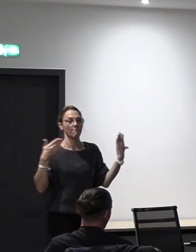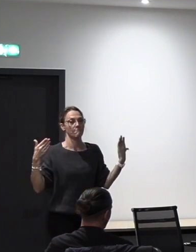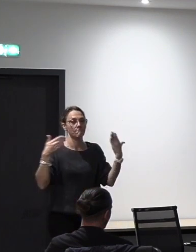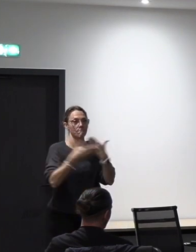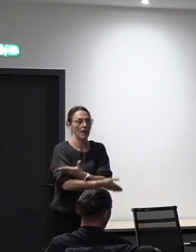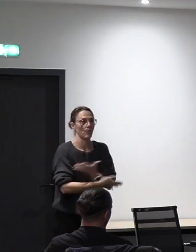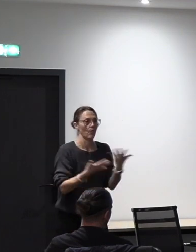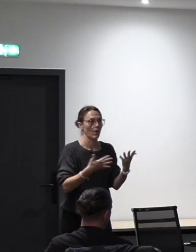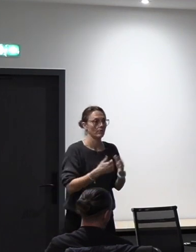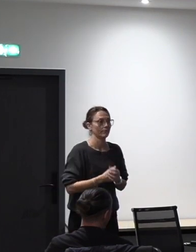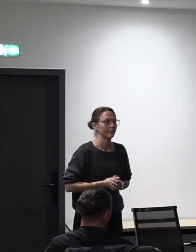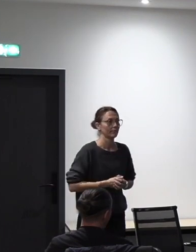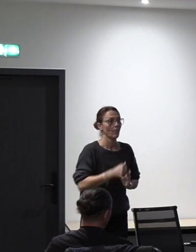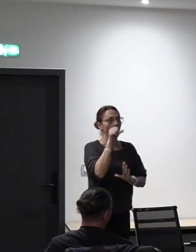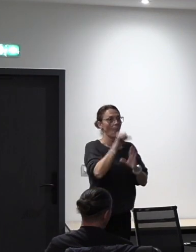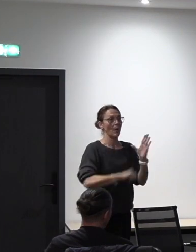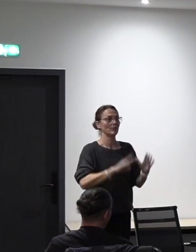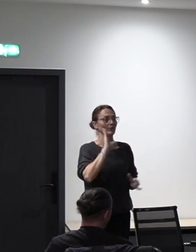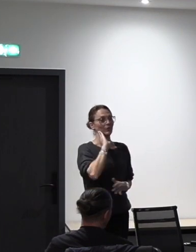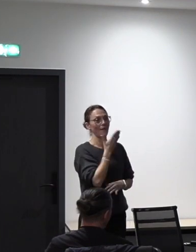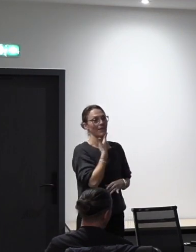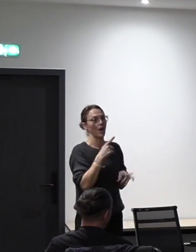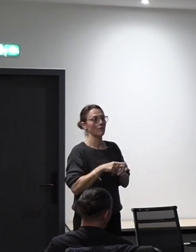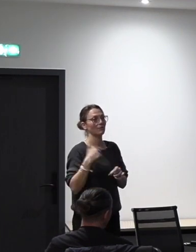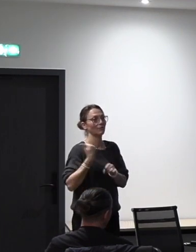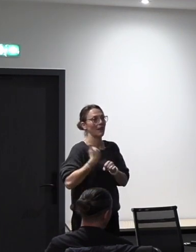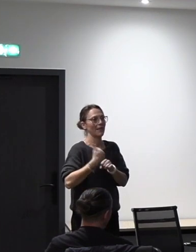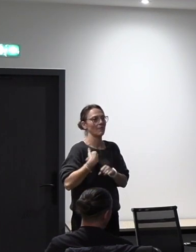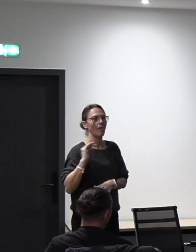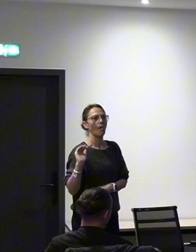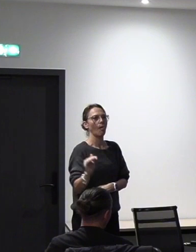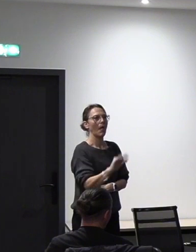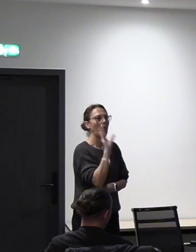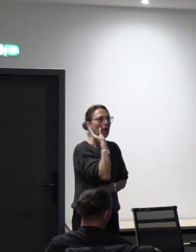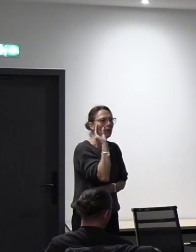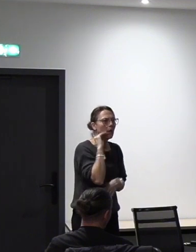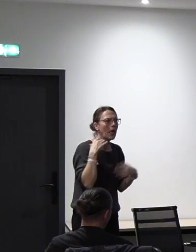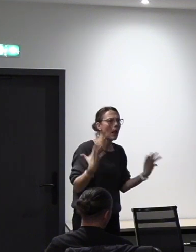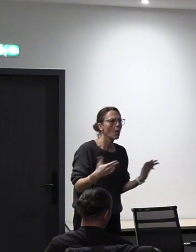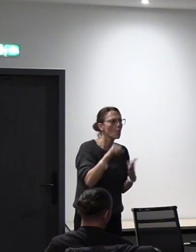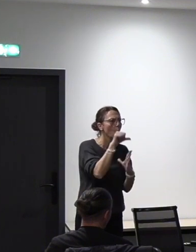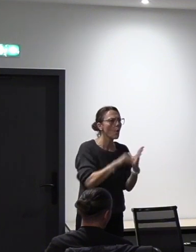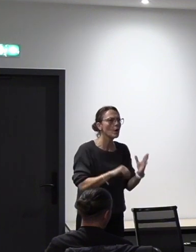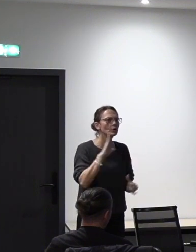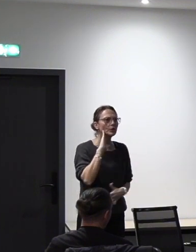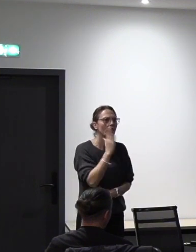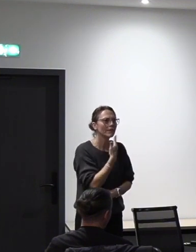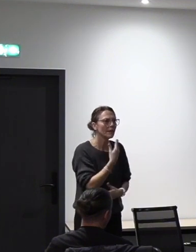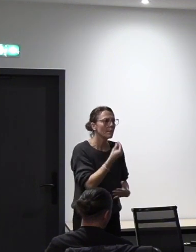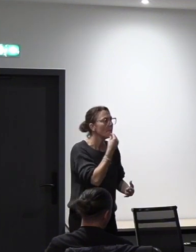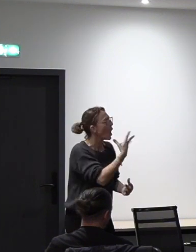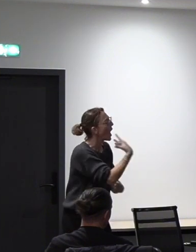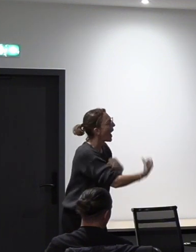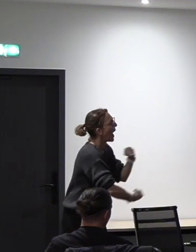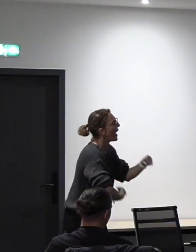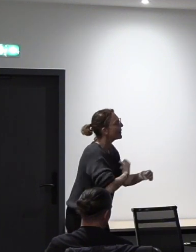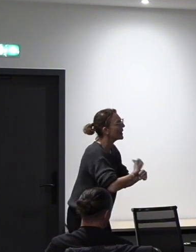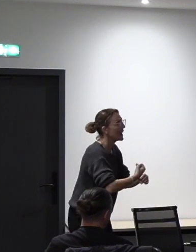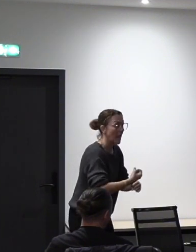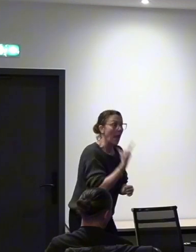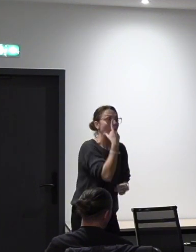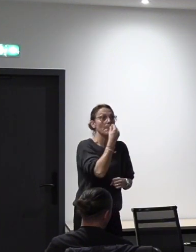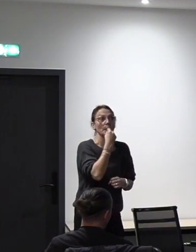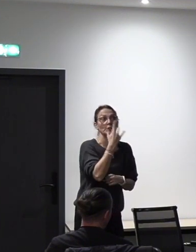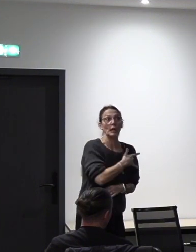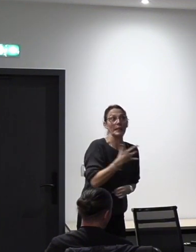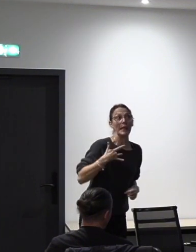comme on dit chaque année en janvier, alors moi je m'amuse à le dire aux étudiants, je leur dis, mais alors en janvier, vous allez me dire bonne année, parce qu'on dit toujours bonne année, mais surtout bonne